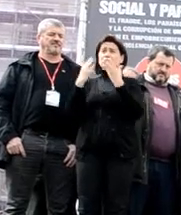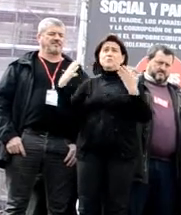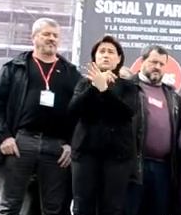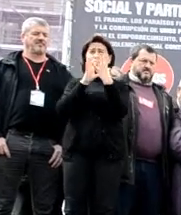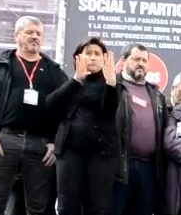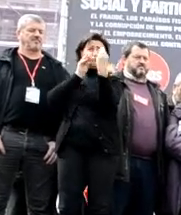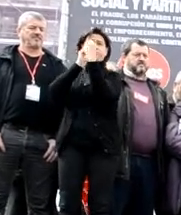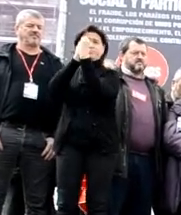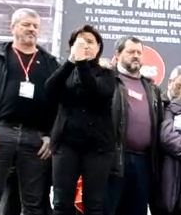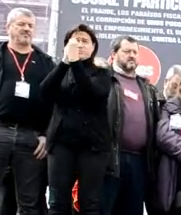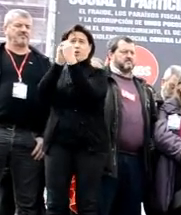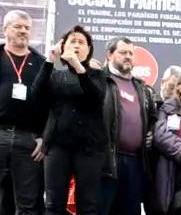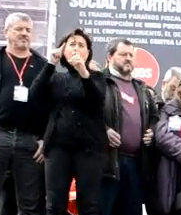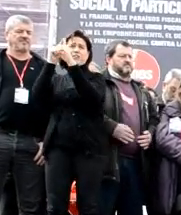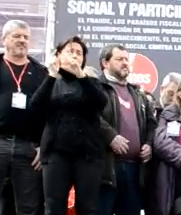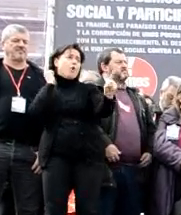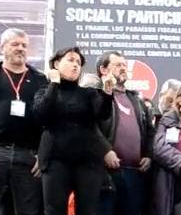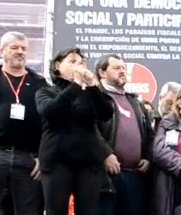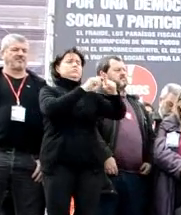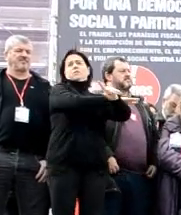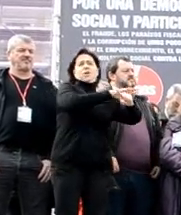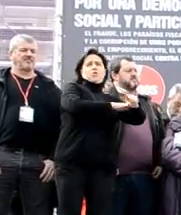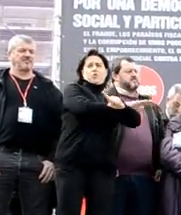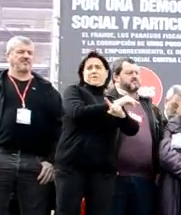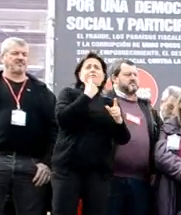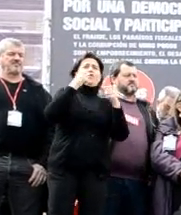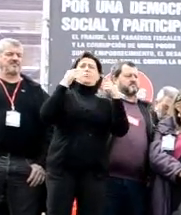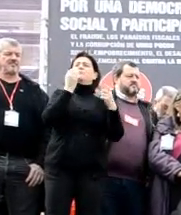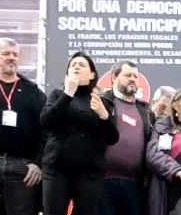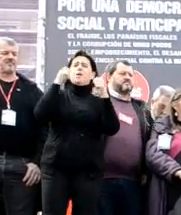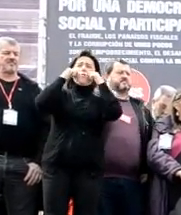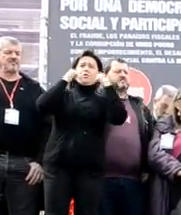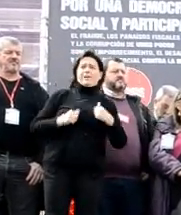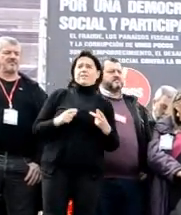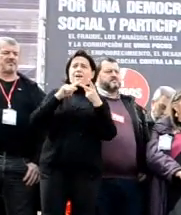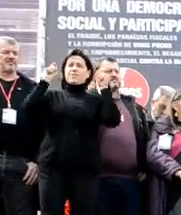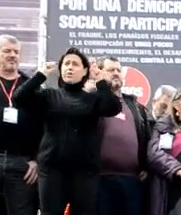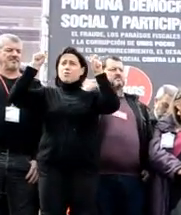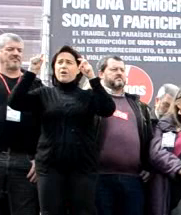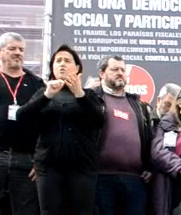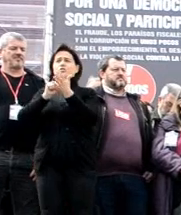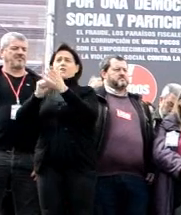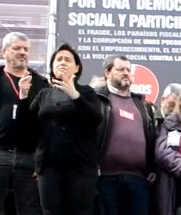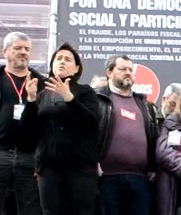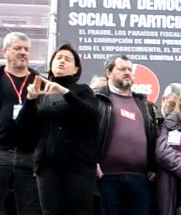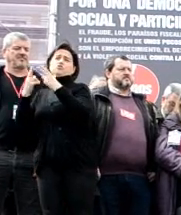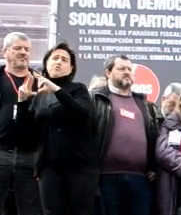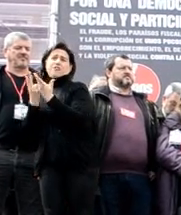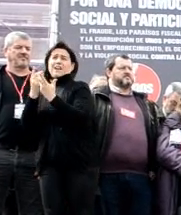sanidad, desde la sanidad, la educación, los servicios sociales, la justicia.